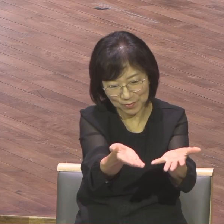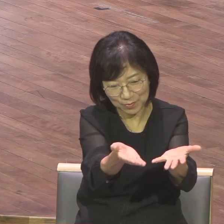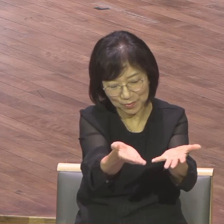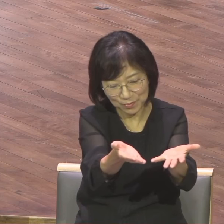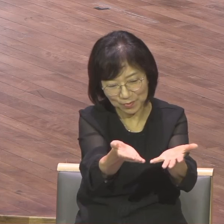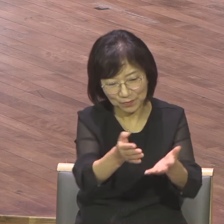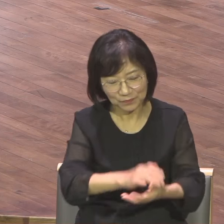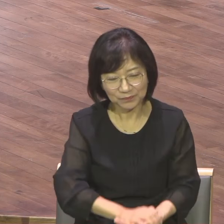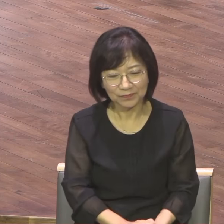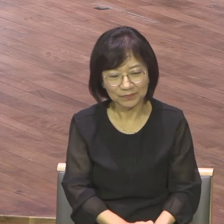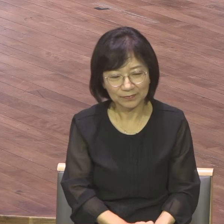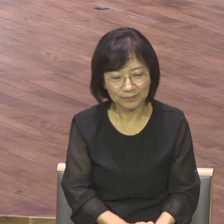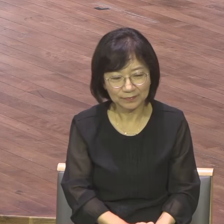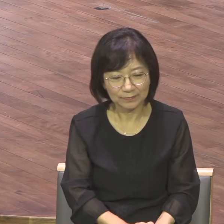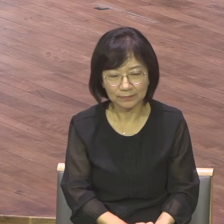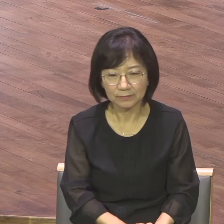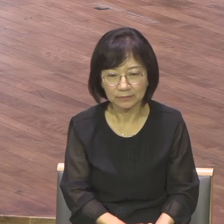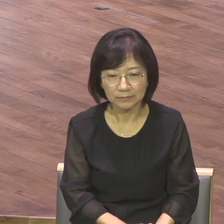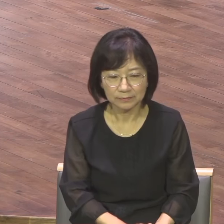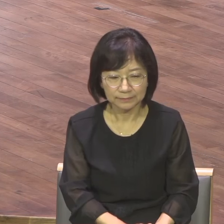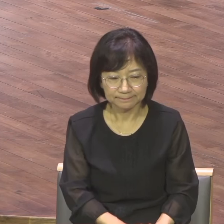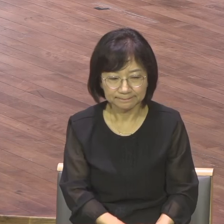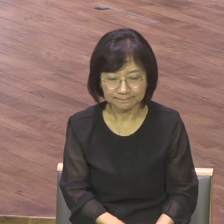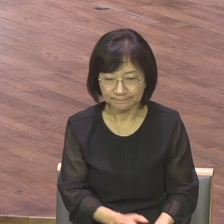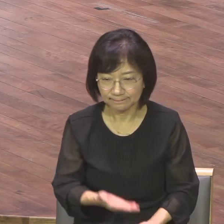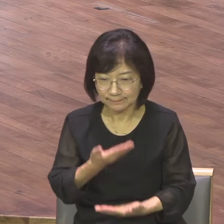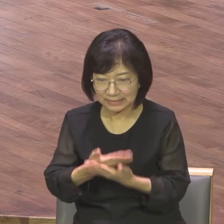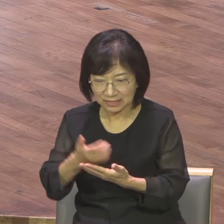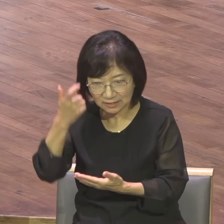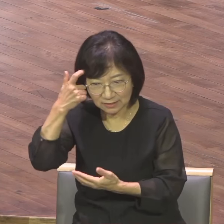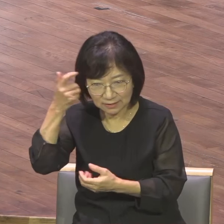서론은 양보하고 본론에 승부를 걸어야 돼요.